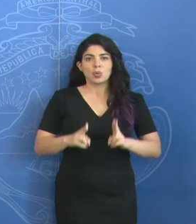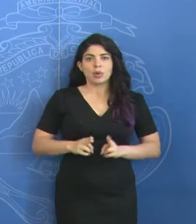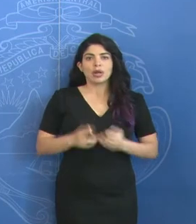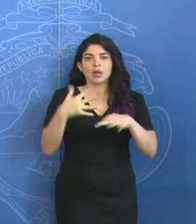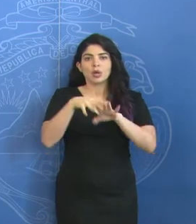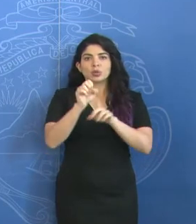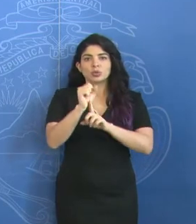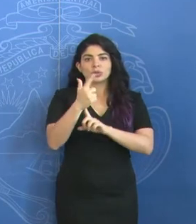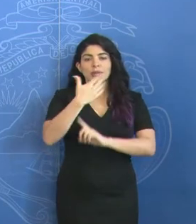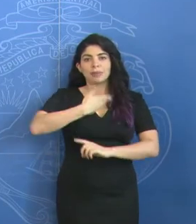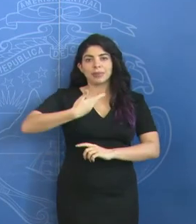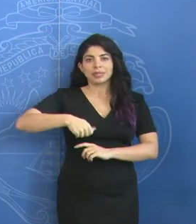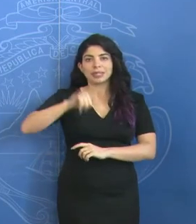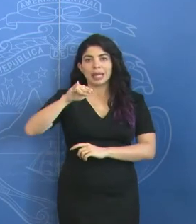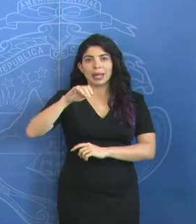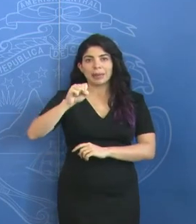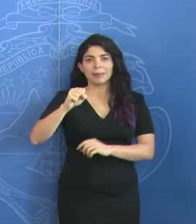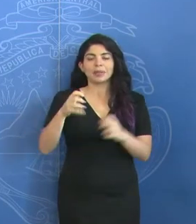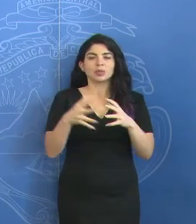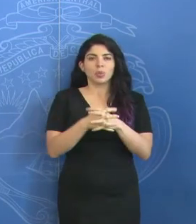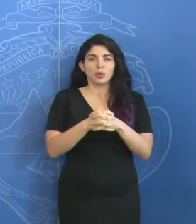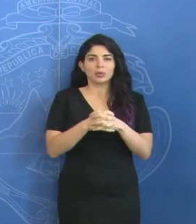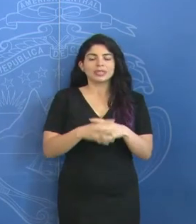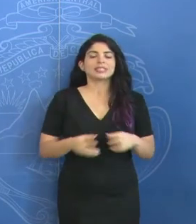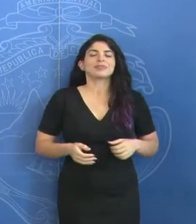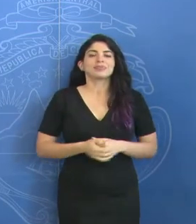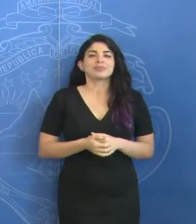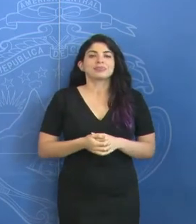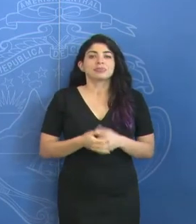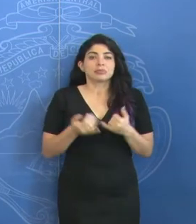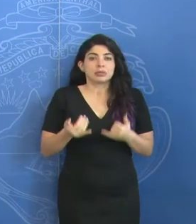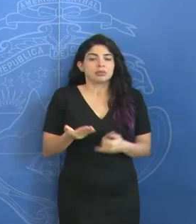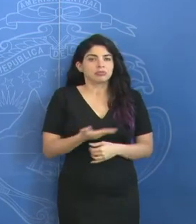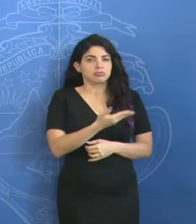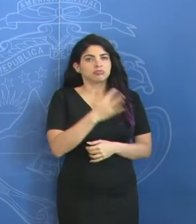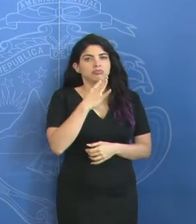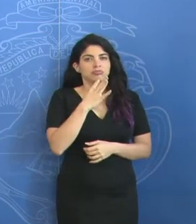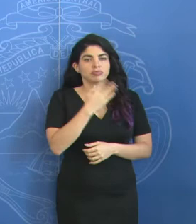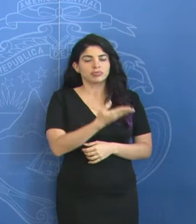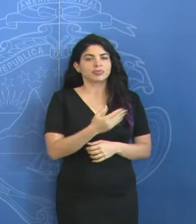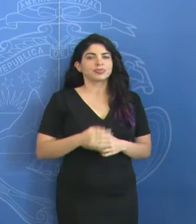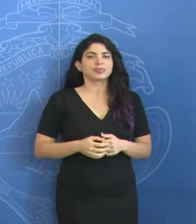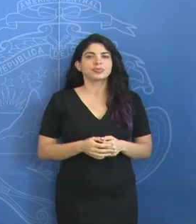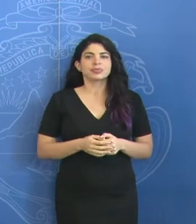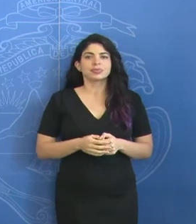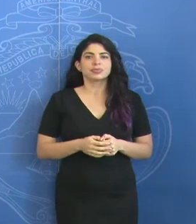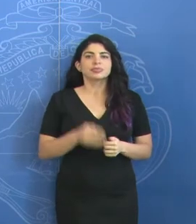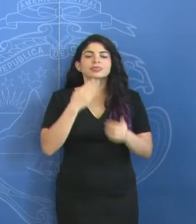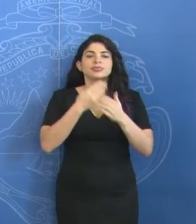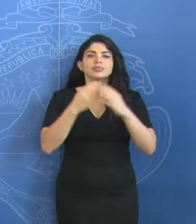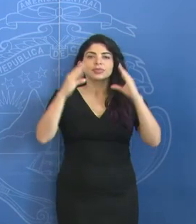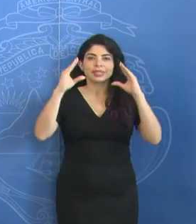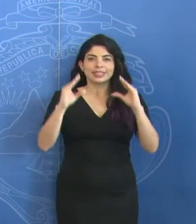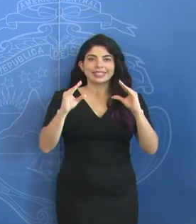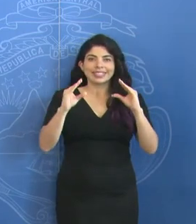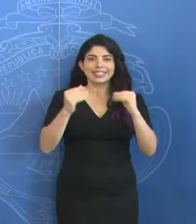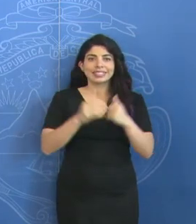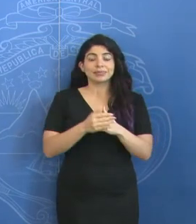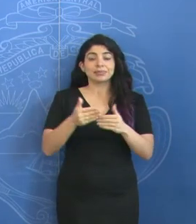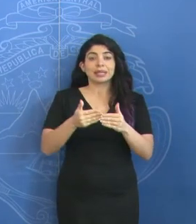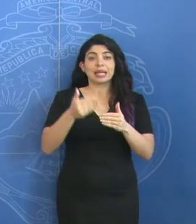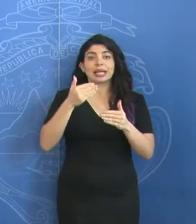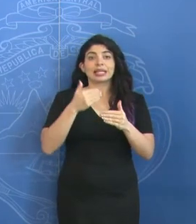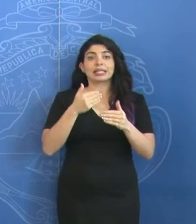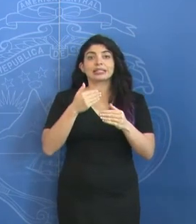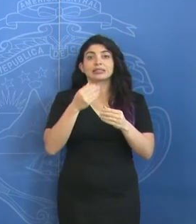ejecutivo de LIMAS, el señor Juan Luis Bermúdez, a quien cedemos el uso de la palabra. Muy buenas tardes. Antes de dar